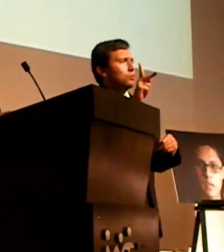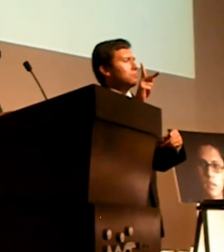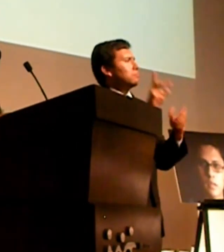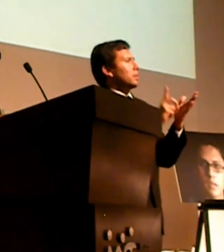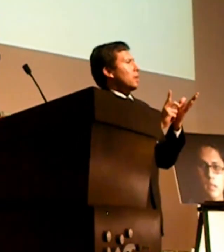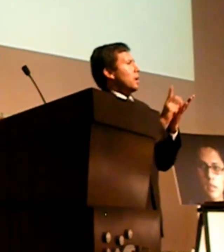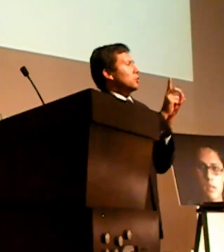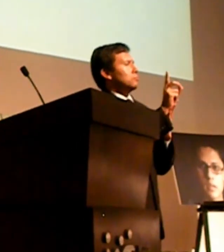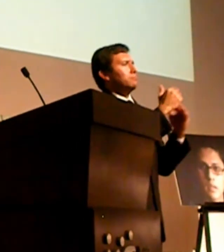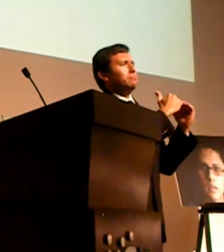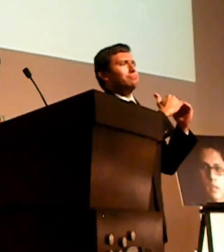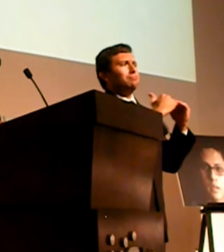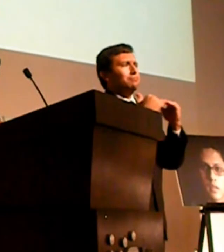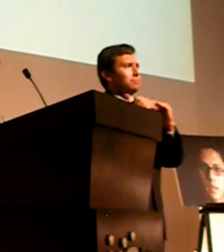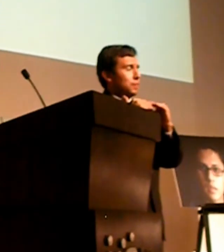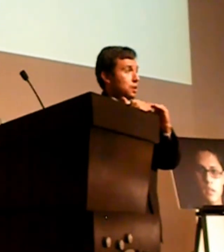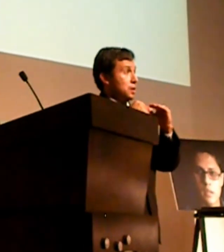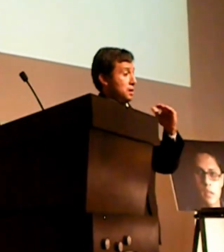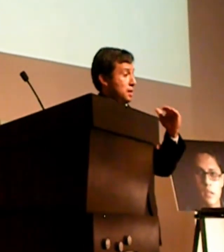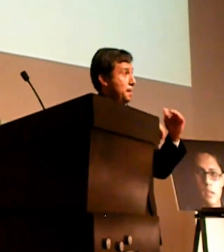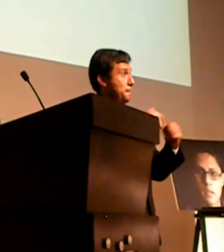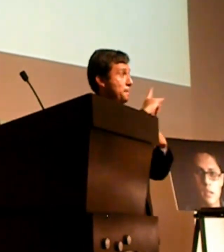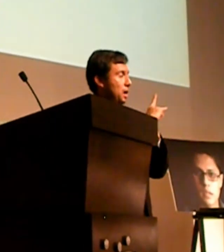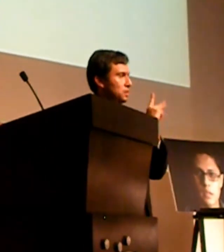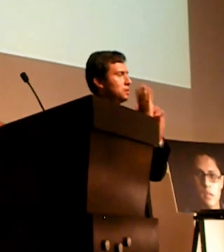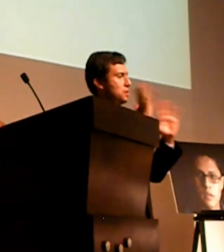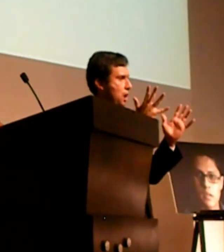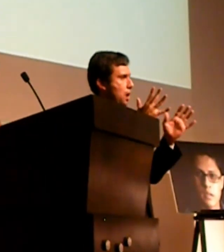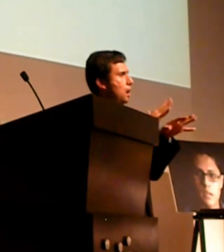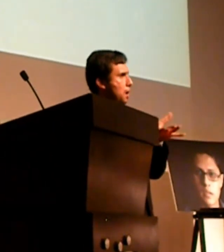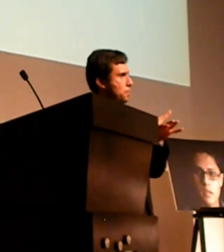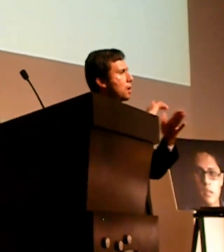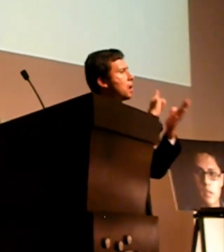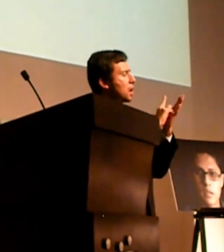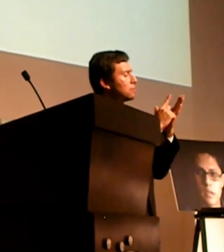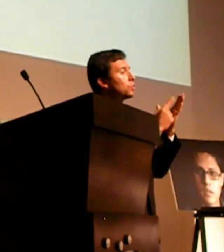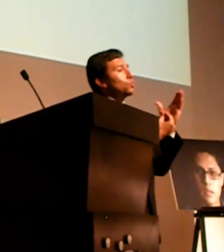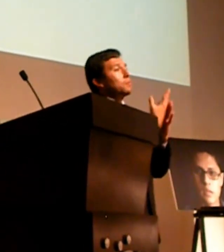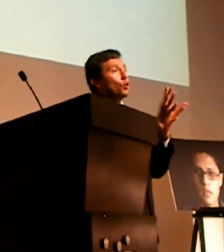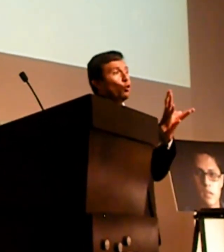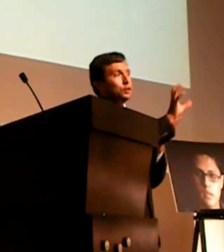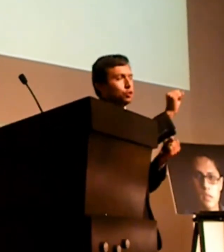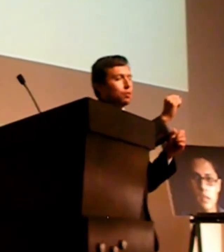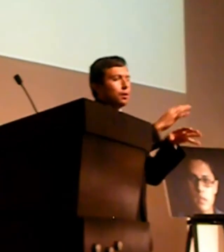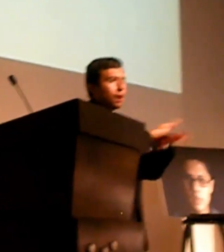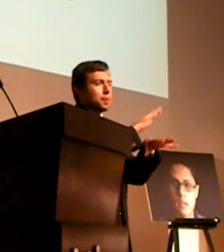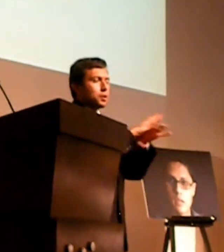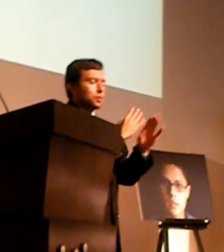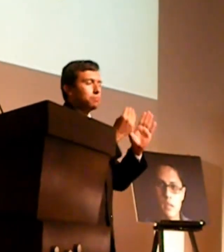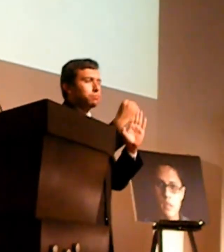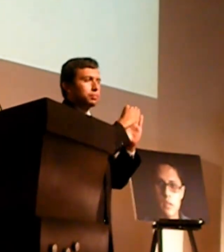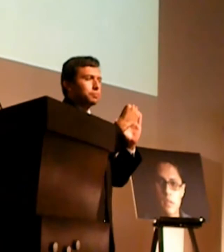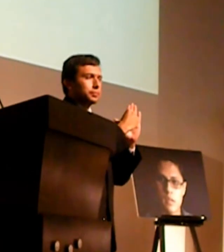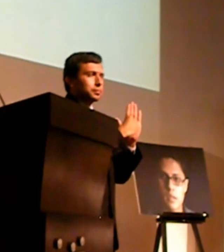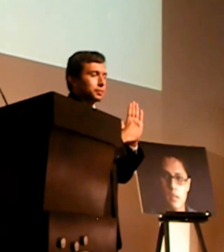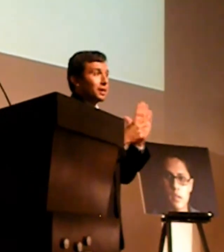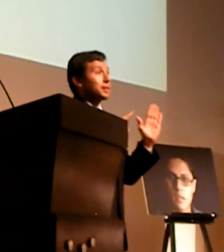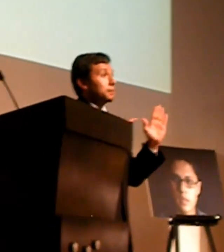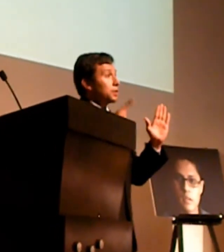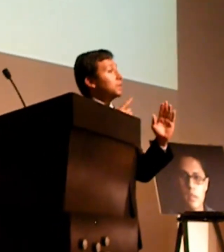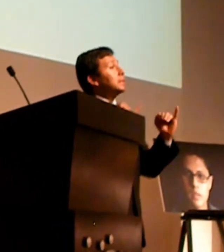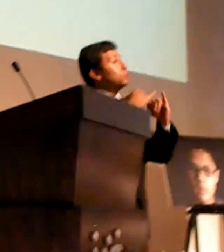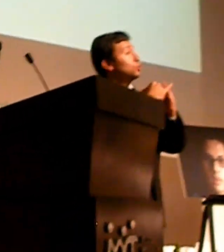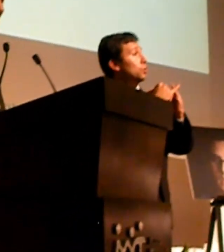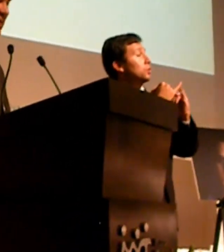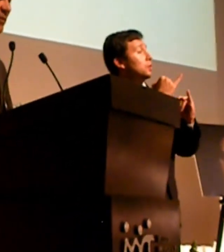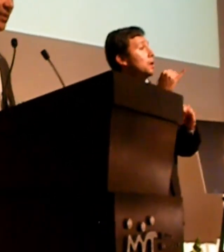en el país que ya nos hemos moderado legalmente a partir de las reformas constitucionales, requiere la intervención de las instituciones